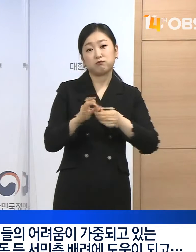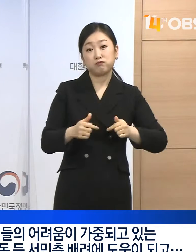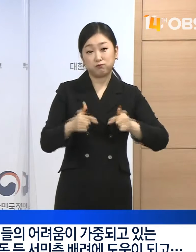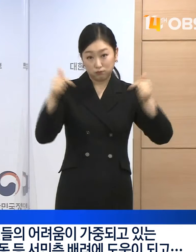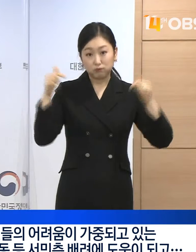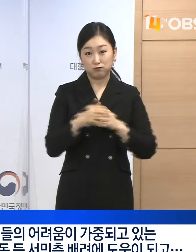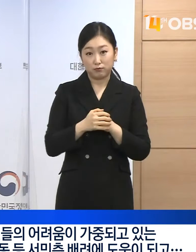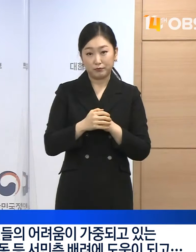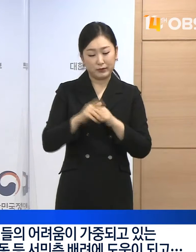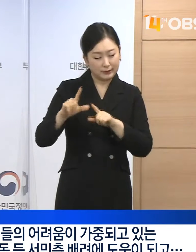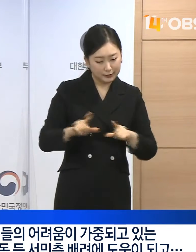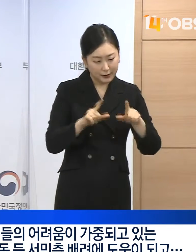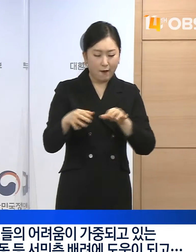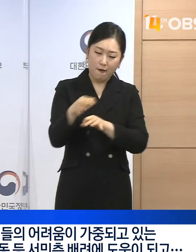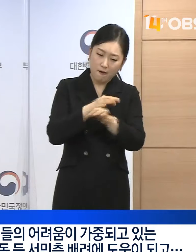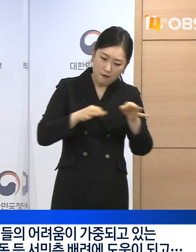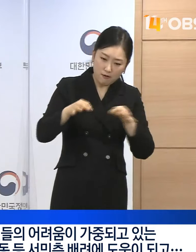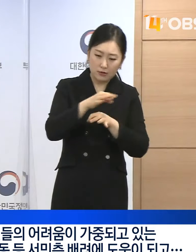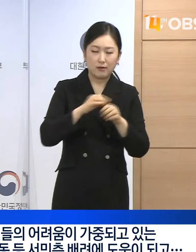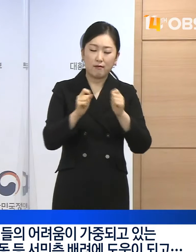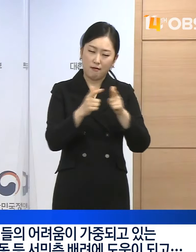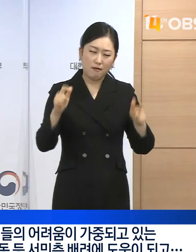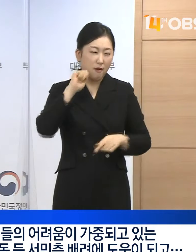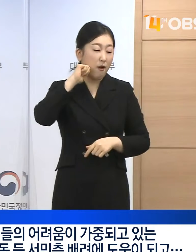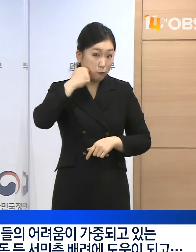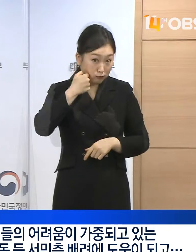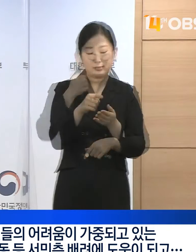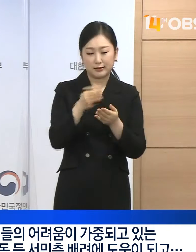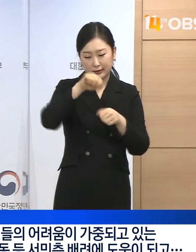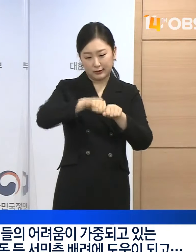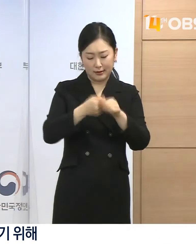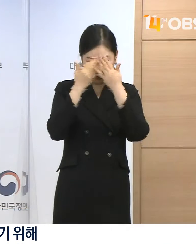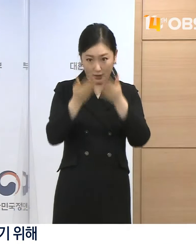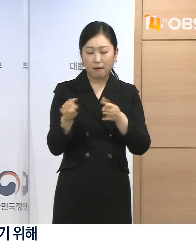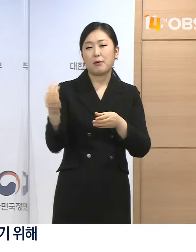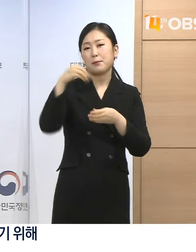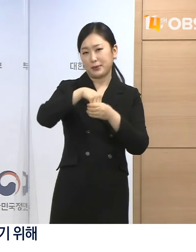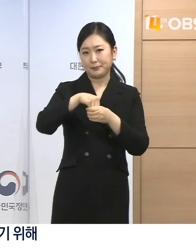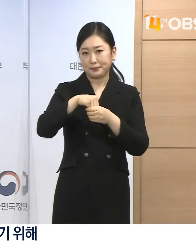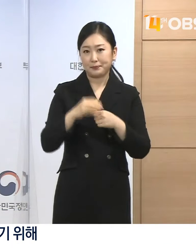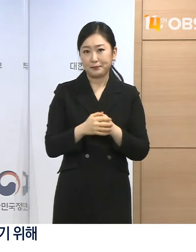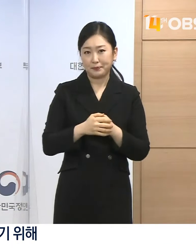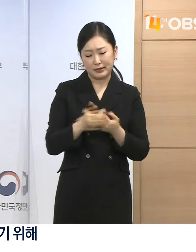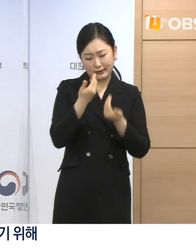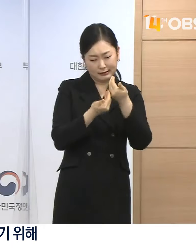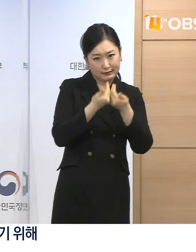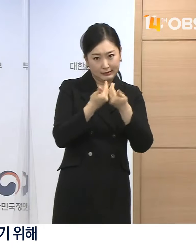국민들의 민생 및 경제 활동 등 서민층 배려에 도움이 되고 우리 사회의 대립과 갈등을 극복하기